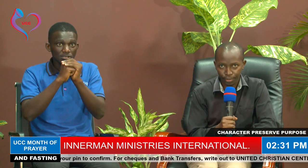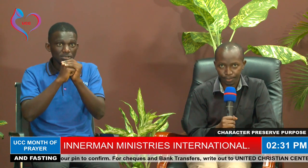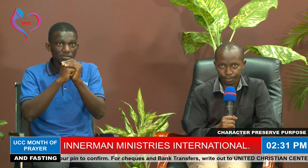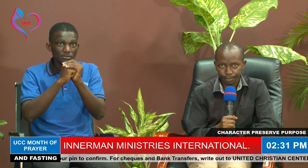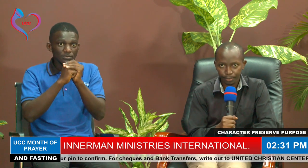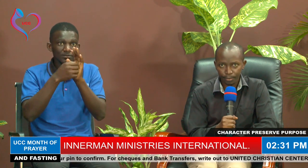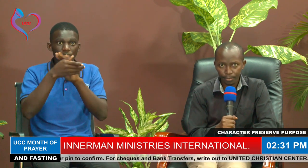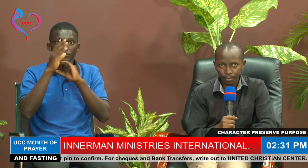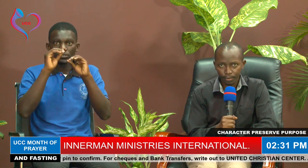fesu.